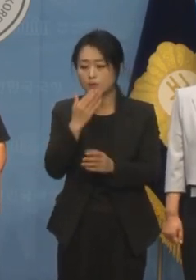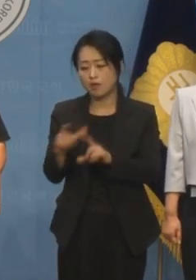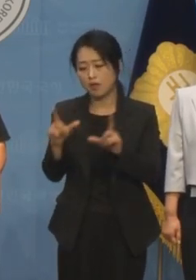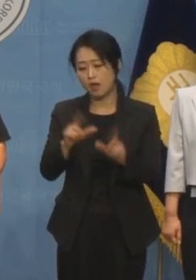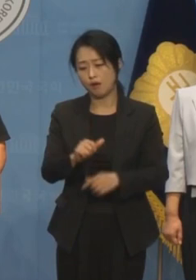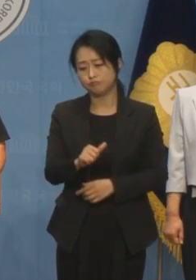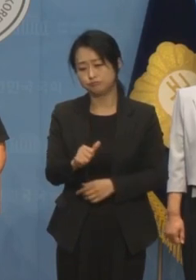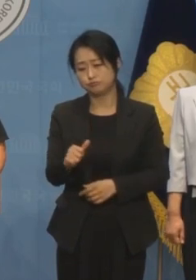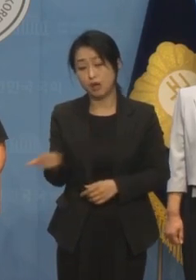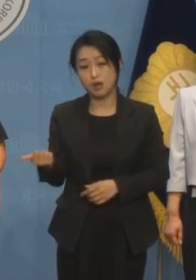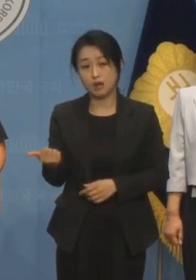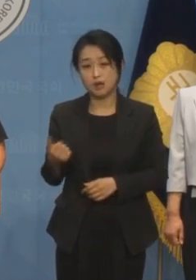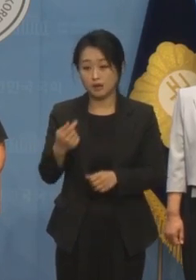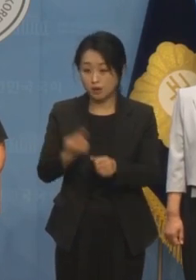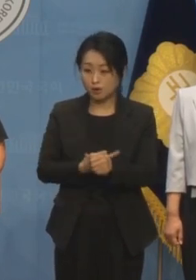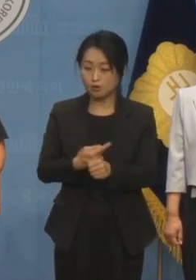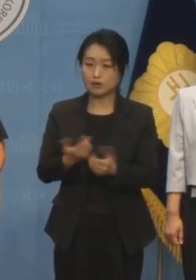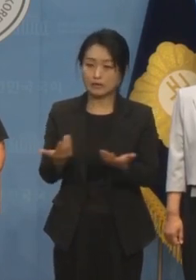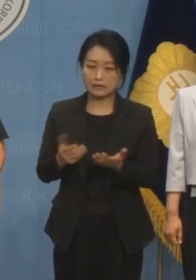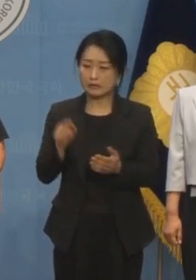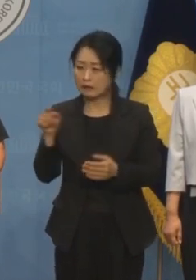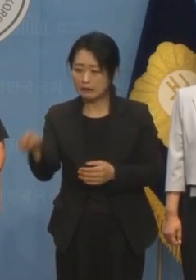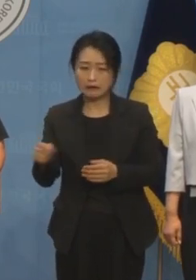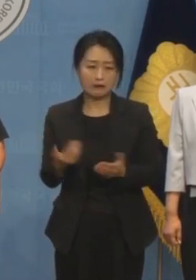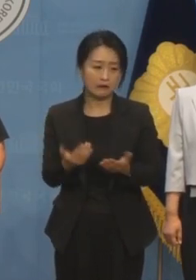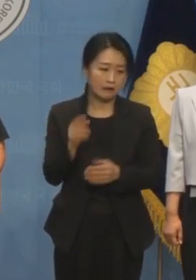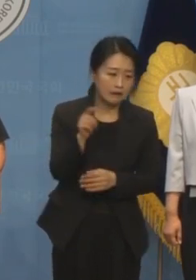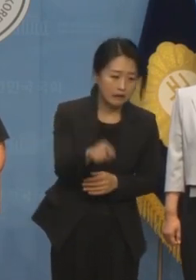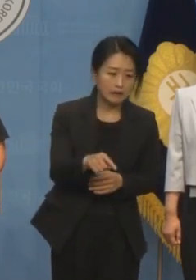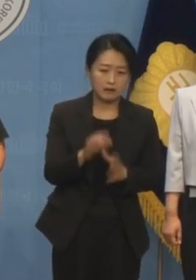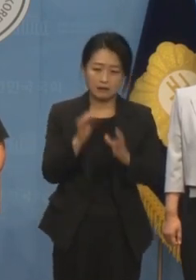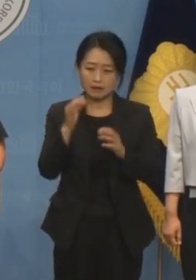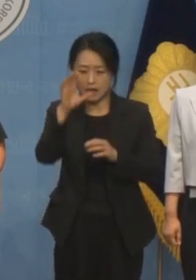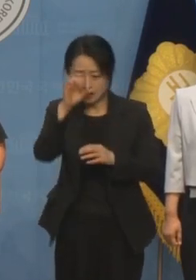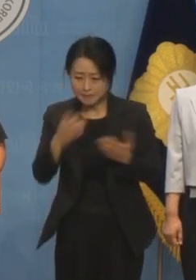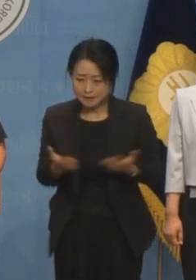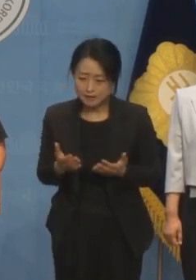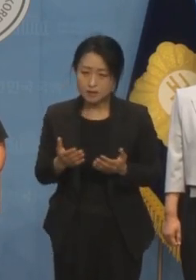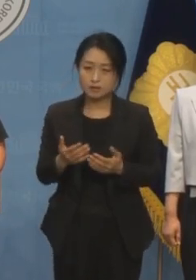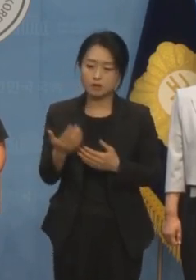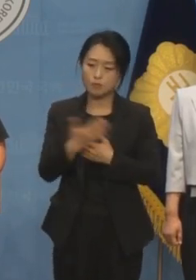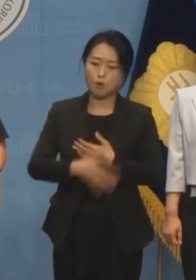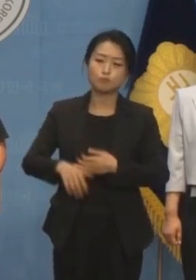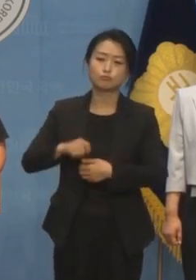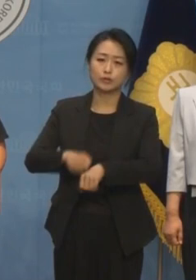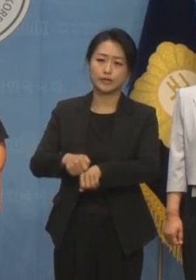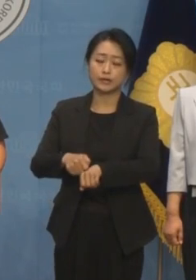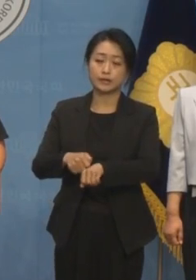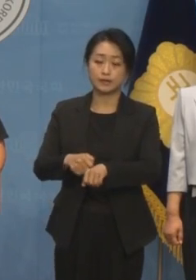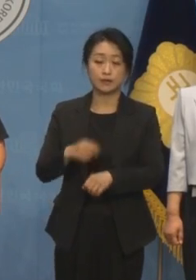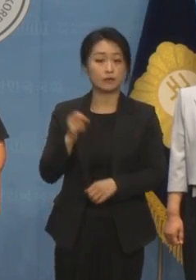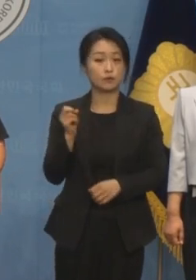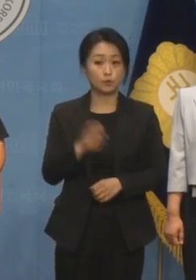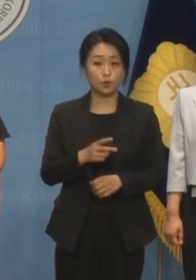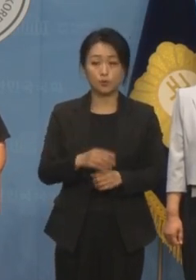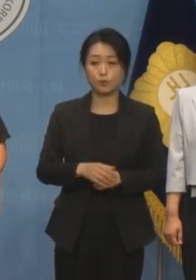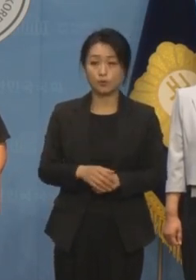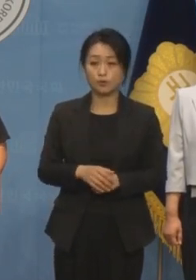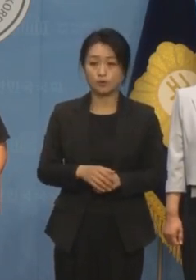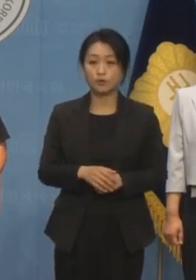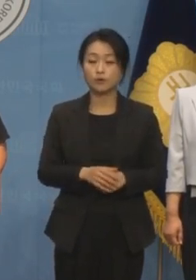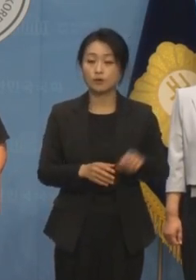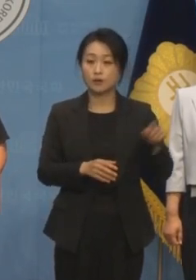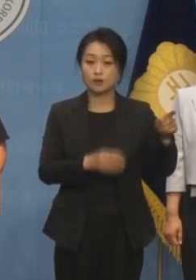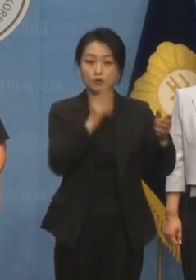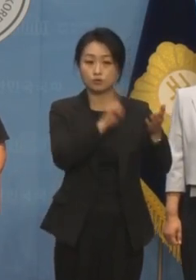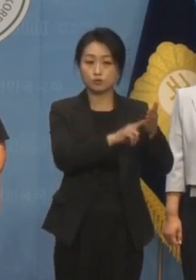인해 투잡으로 내몰려 과로사까지 걱정되는 현실입니다. 더욱더 안타까운 현실은 우본의 악의적인